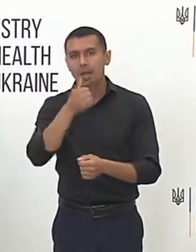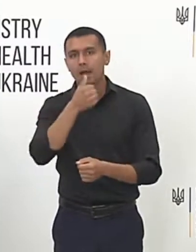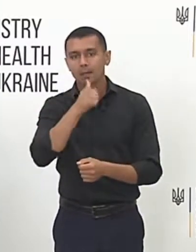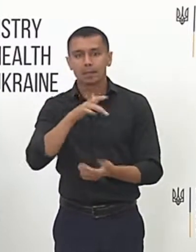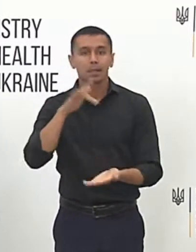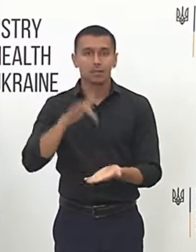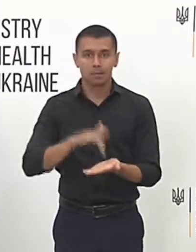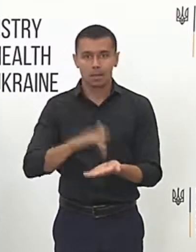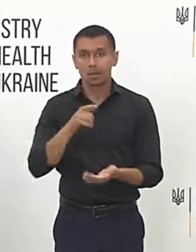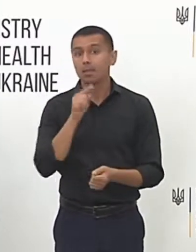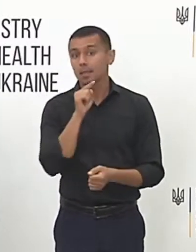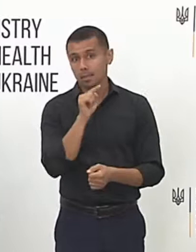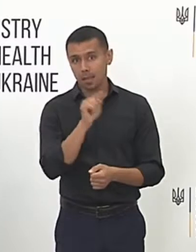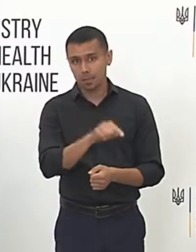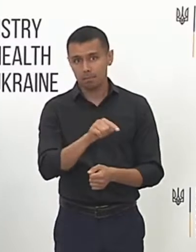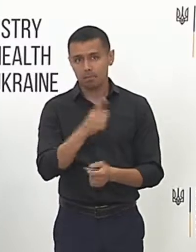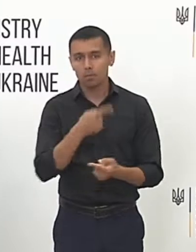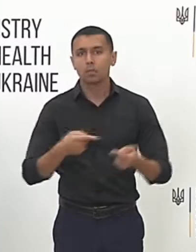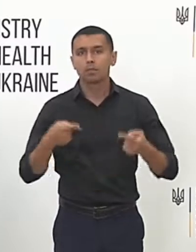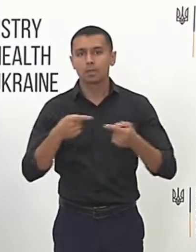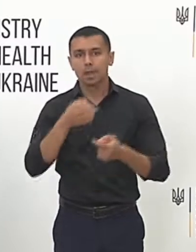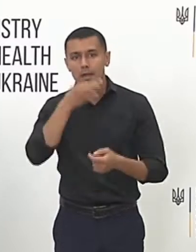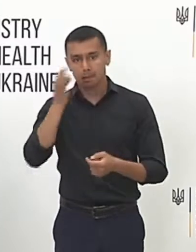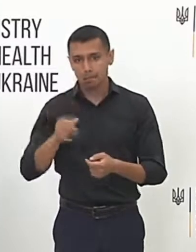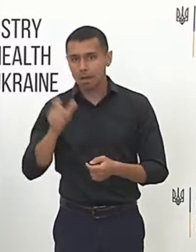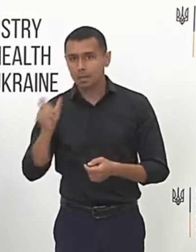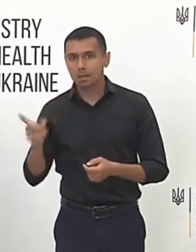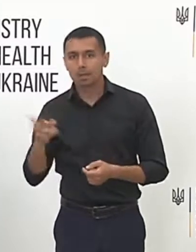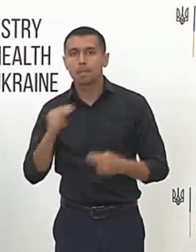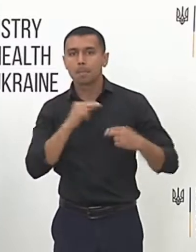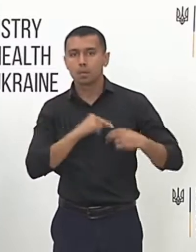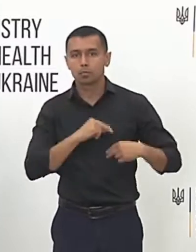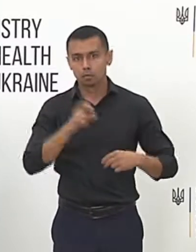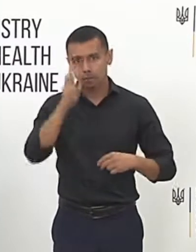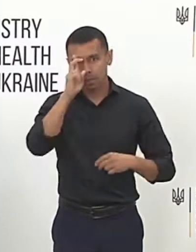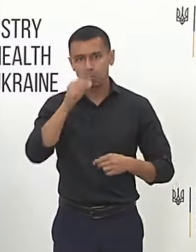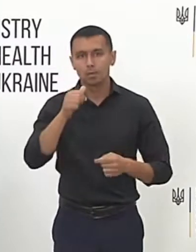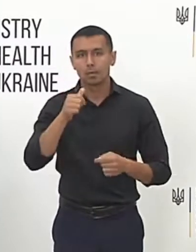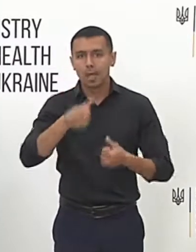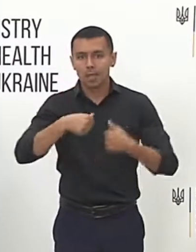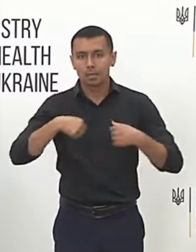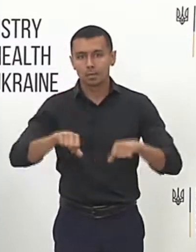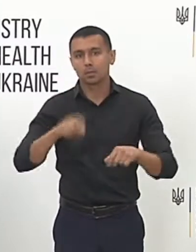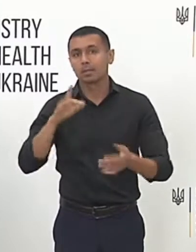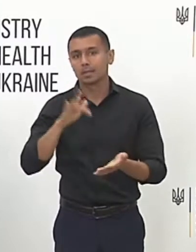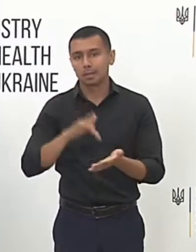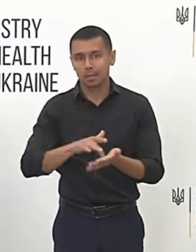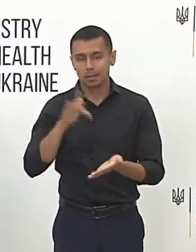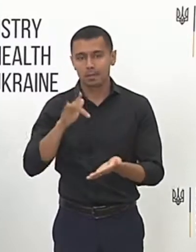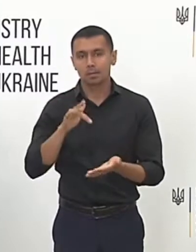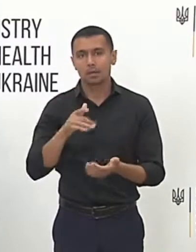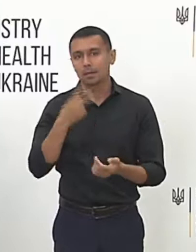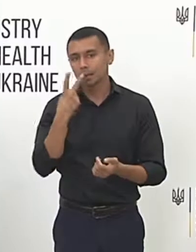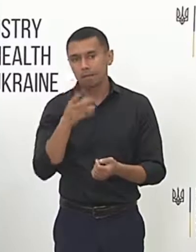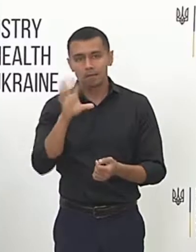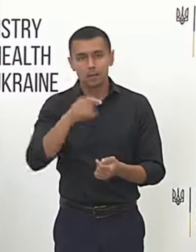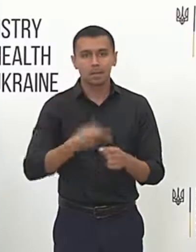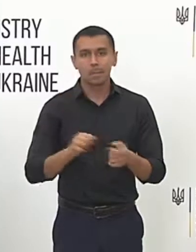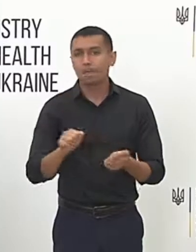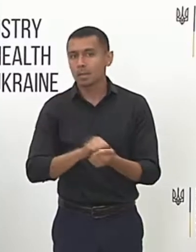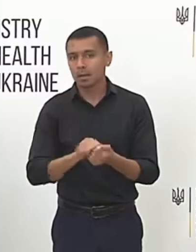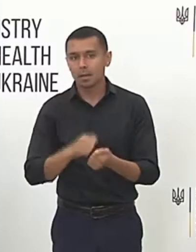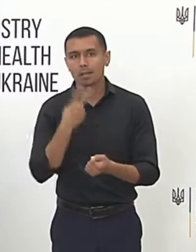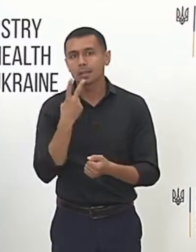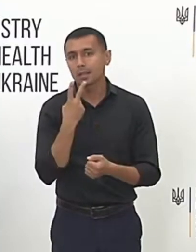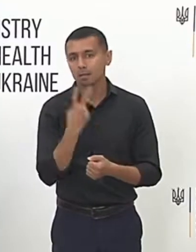експертний центр. Там відповідні експерти, які працюють в Державному експертному центрі, дивляться всі ці